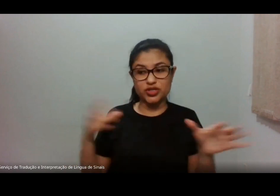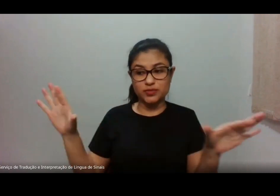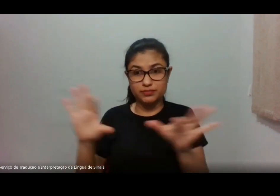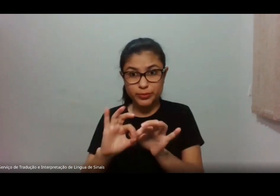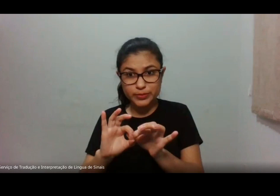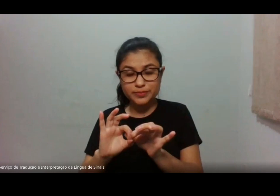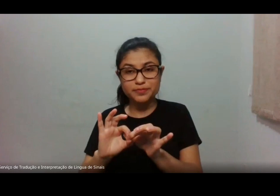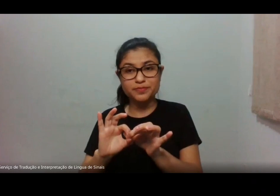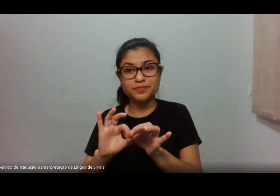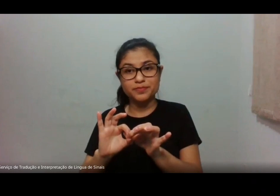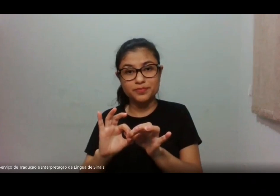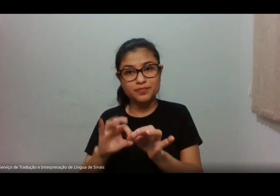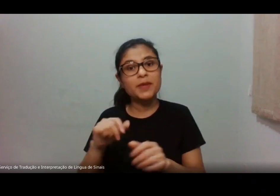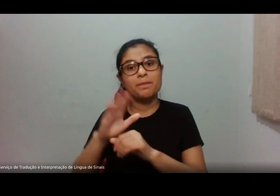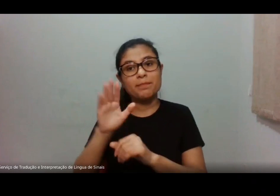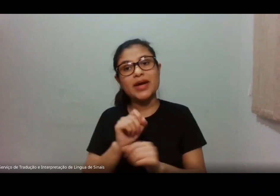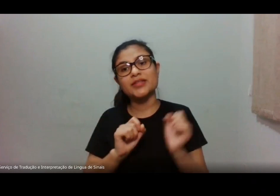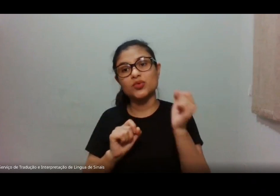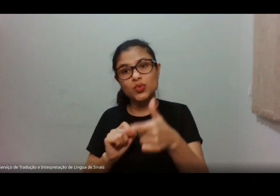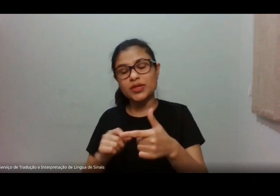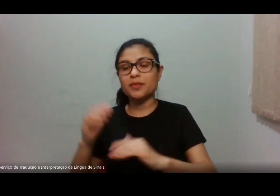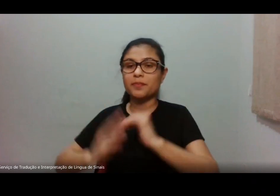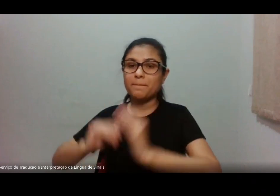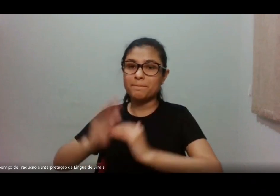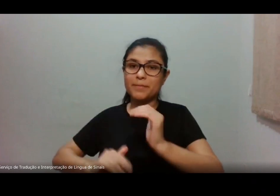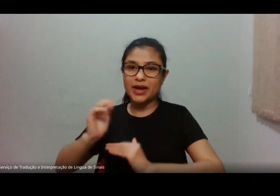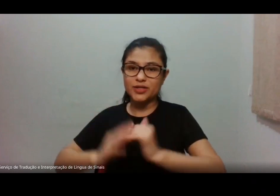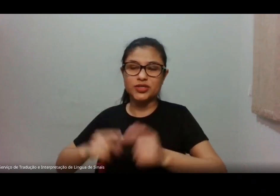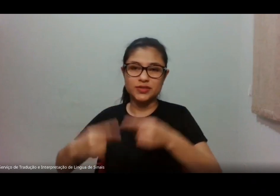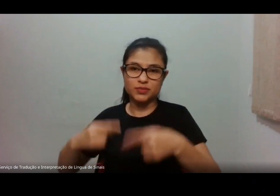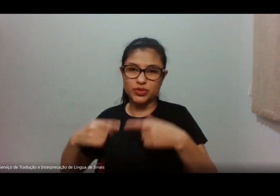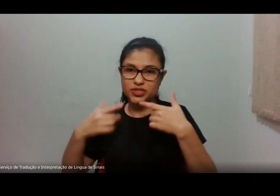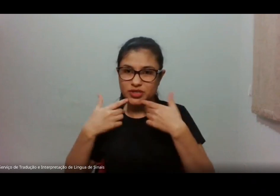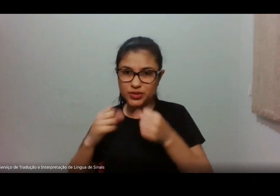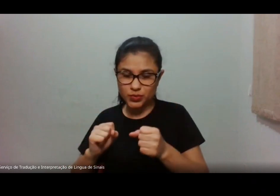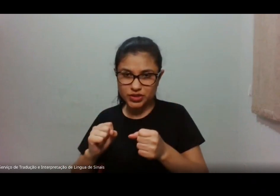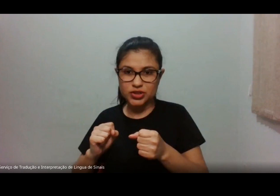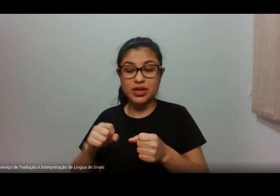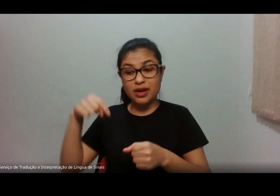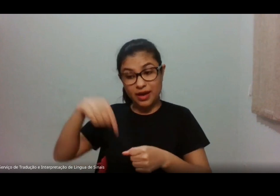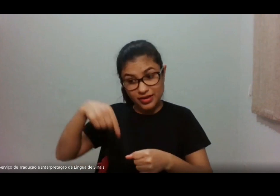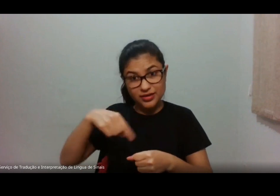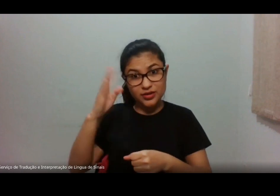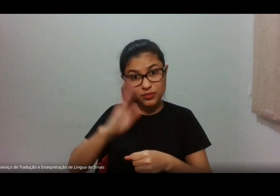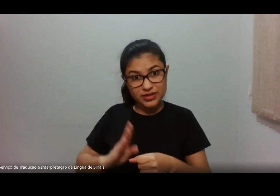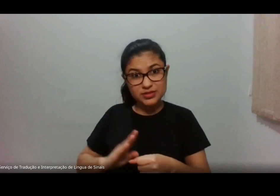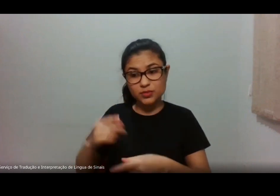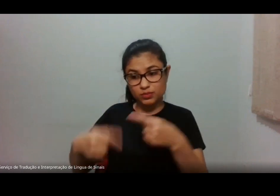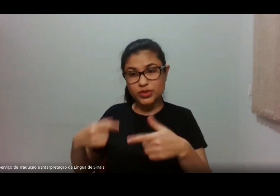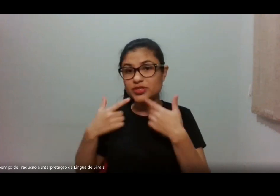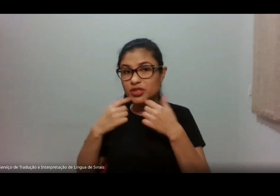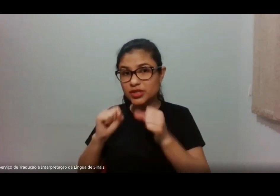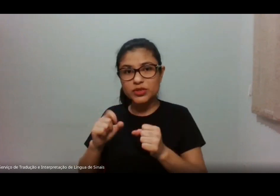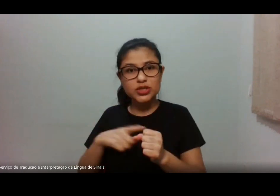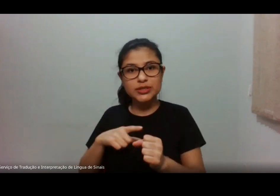da prática das políticas linguísticas, né? Está muito marcado, sim, no Brasil, as políticas linguísticas estão muito marcadas